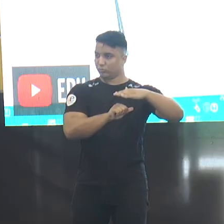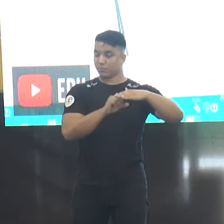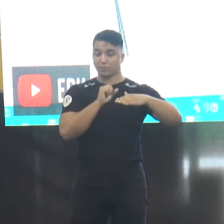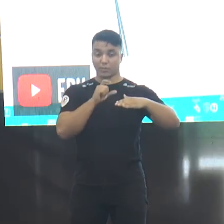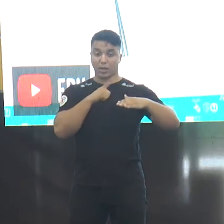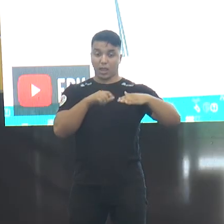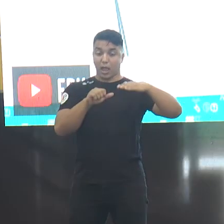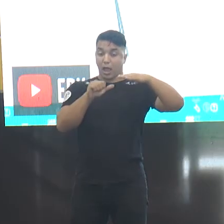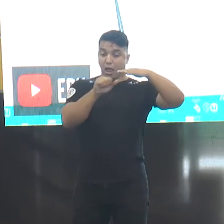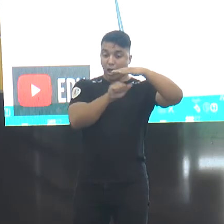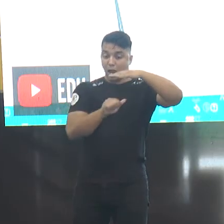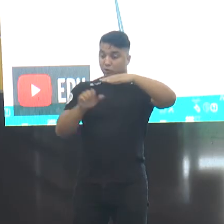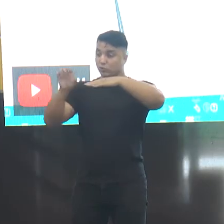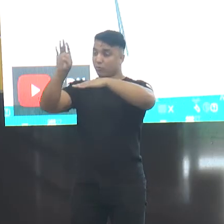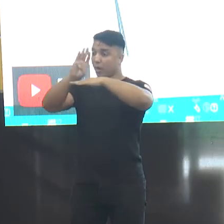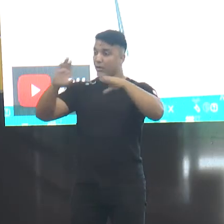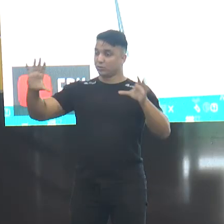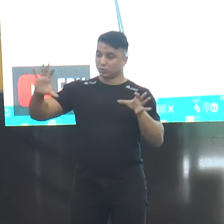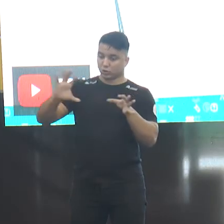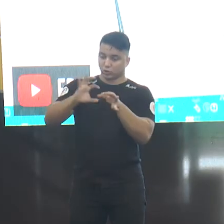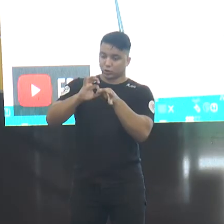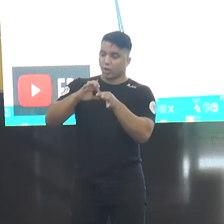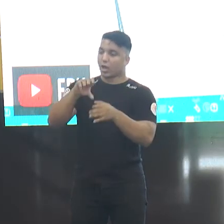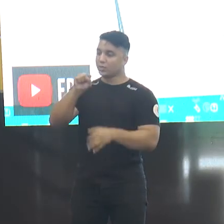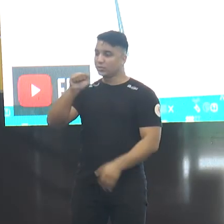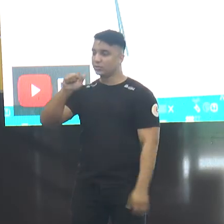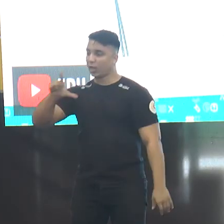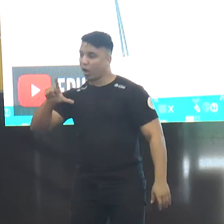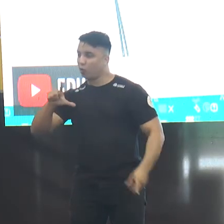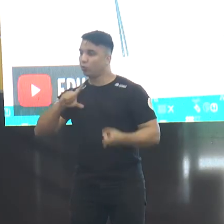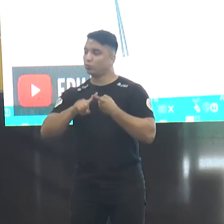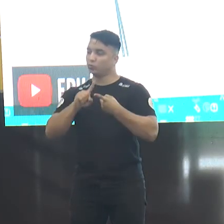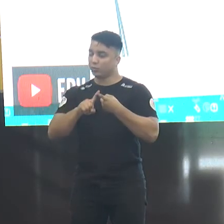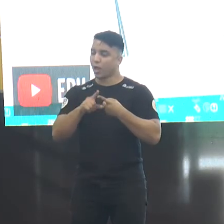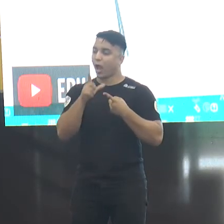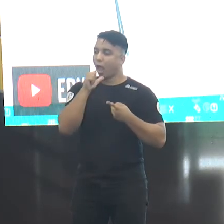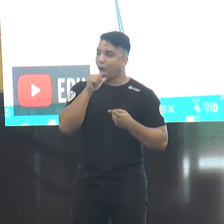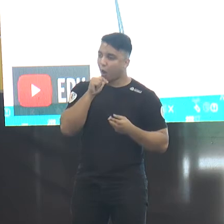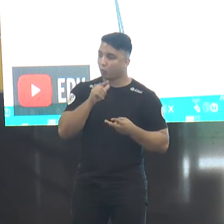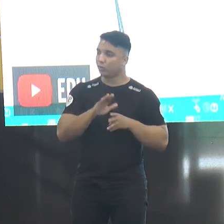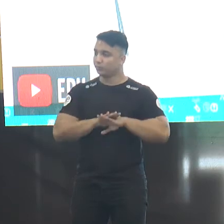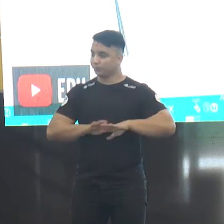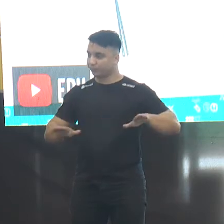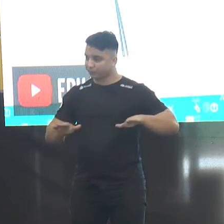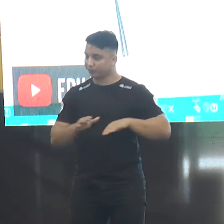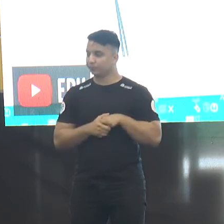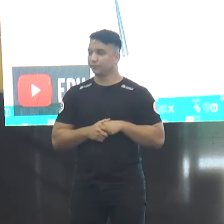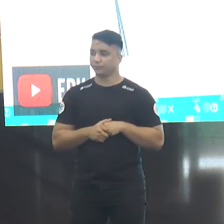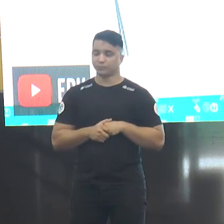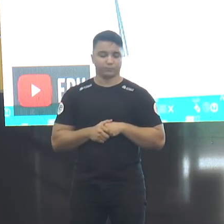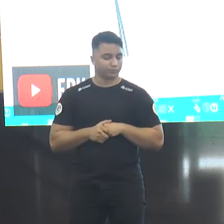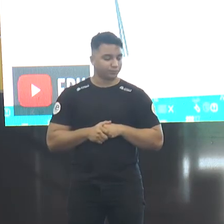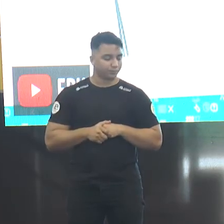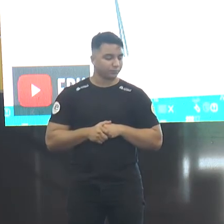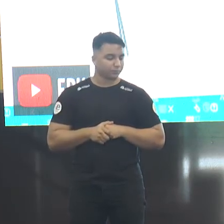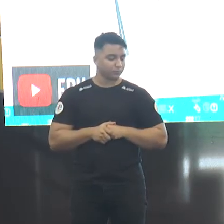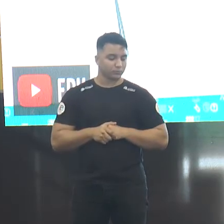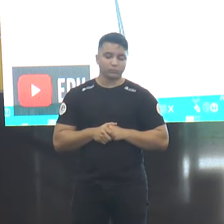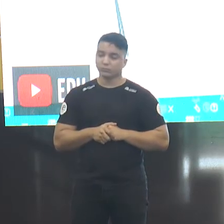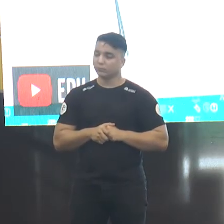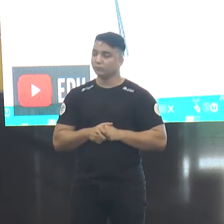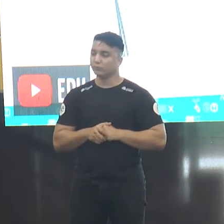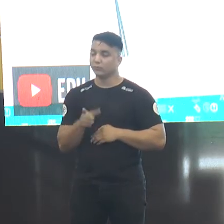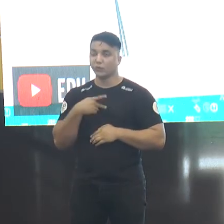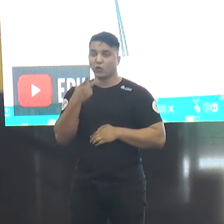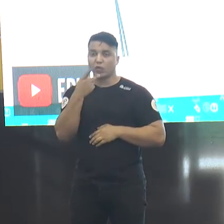ácido com base dá sal e água. Ácido mais base, sal mais água.